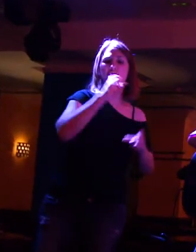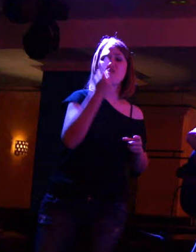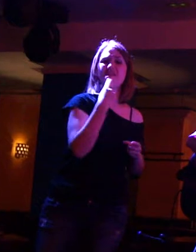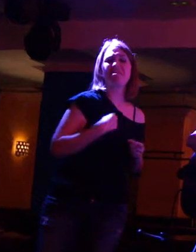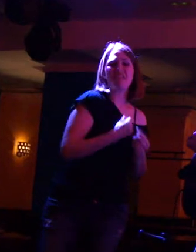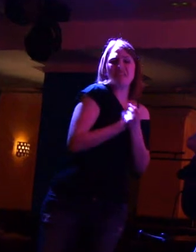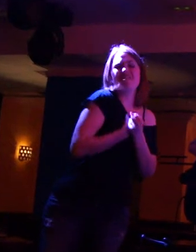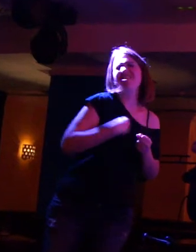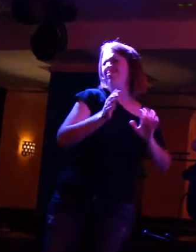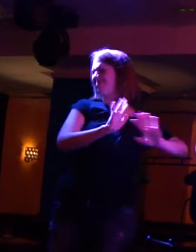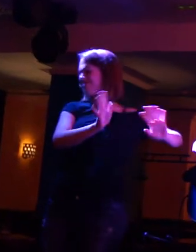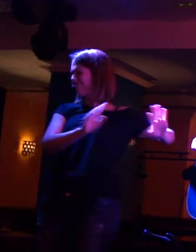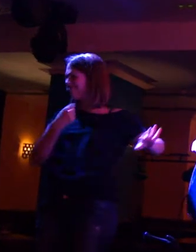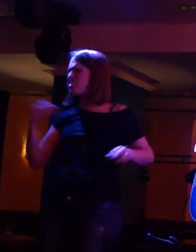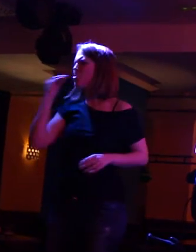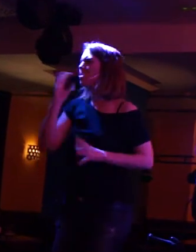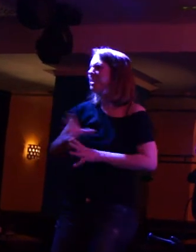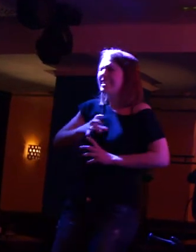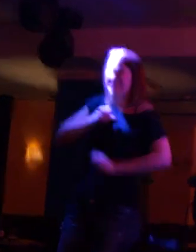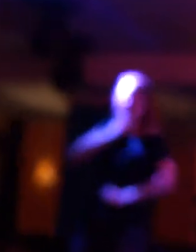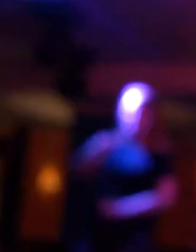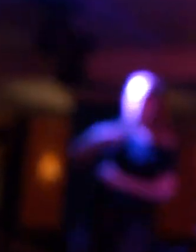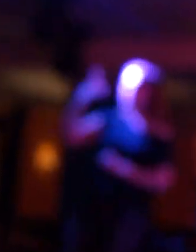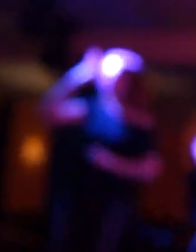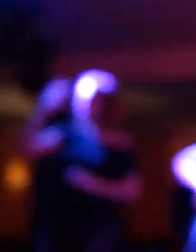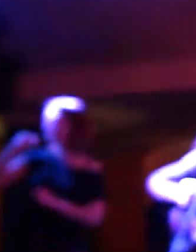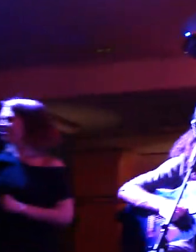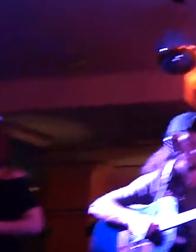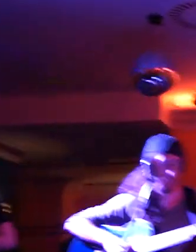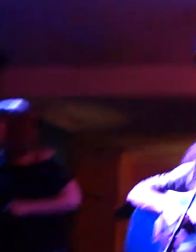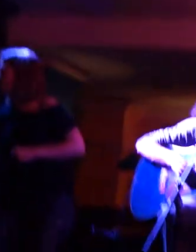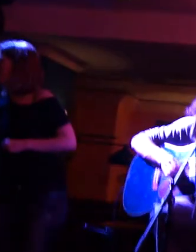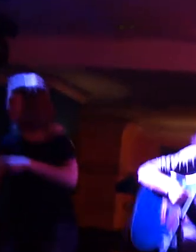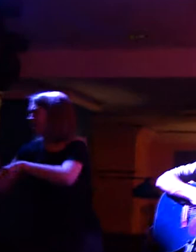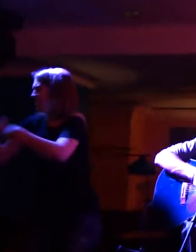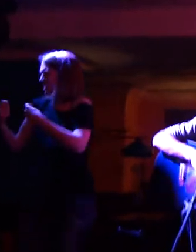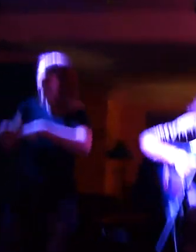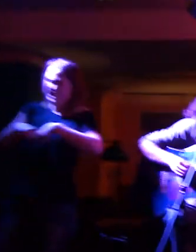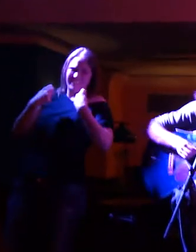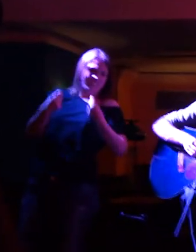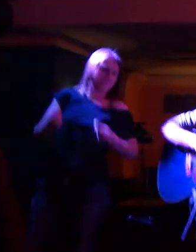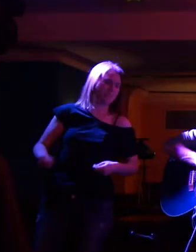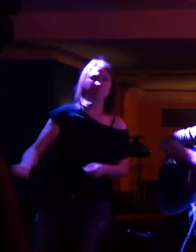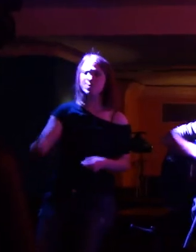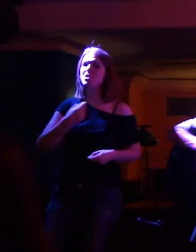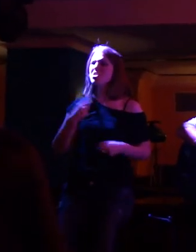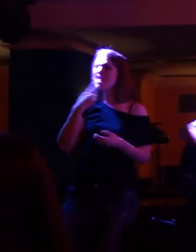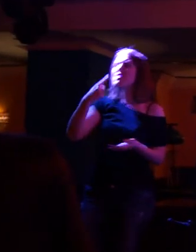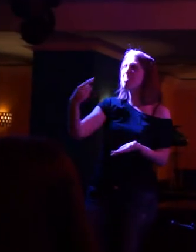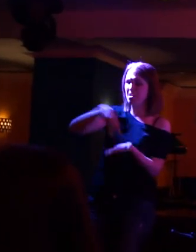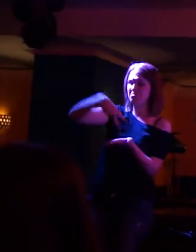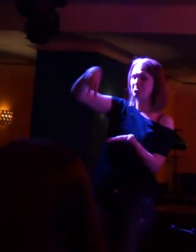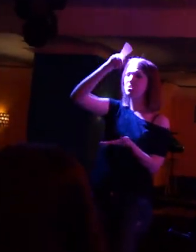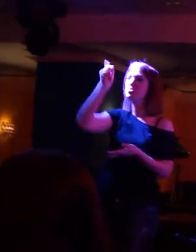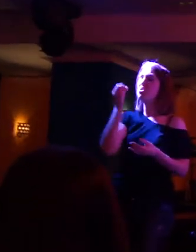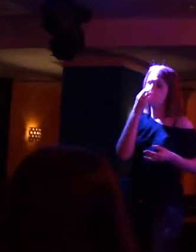te quiero, es que otras me quieran vender, porque me ahogo entre hielos, porque soy un esclavo de celos que hasta me pueden romper, porque nos dicen que al cielo solo se